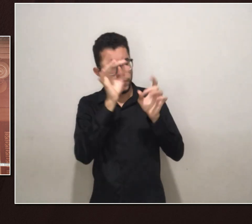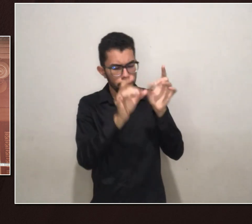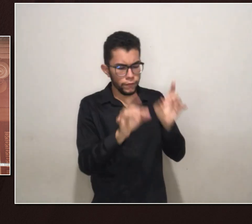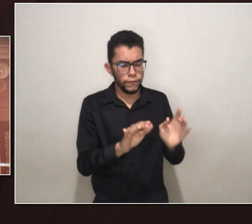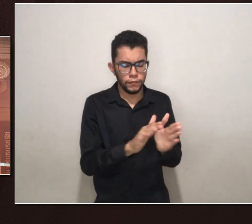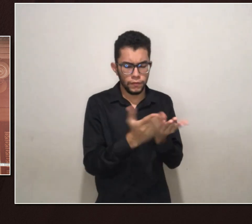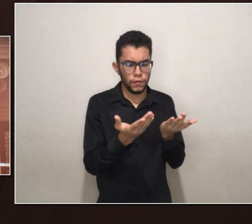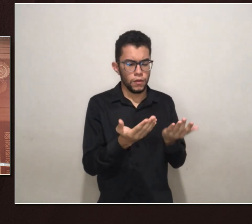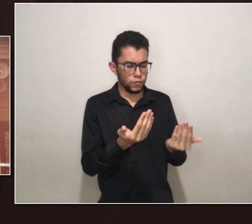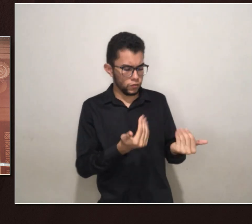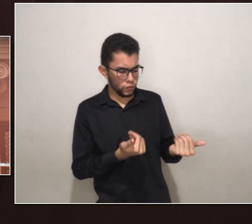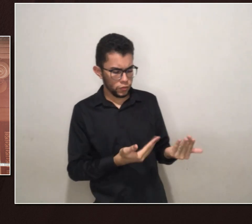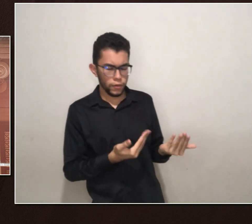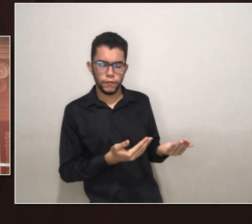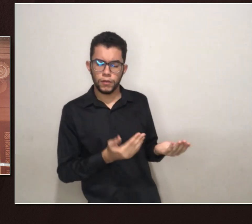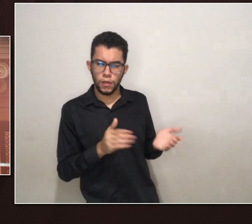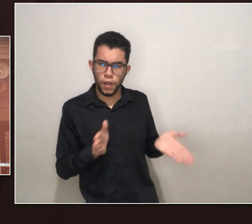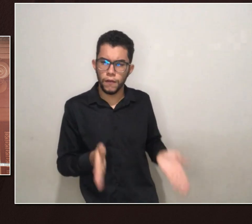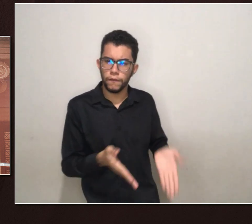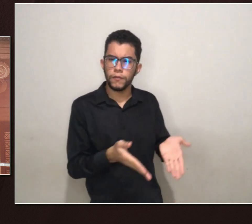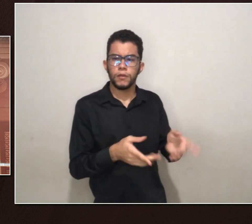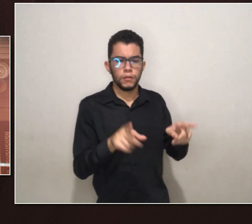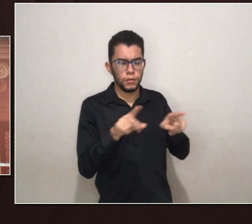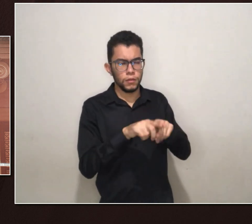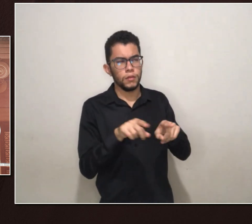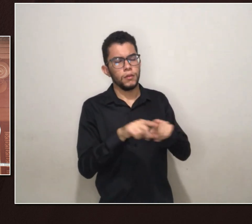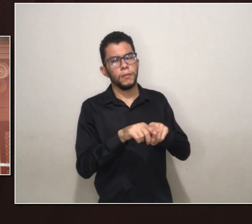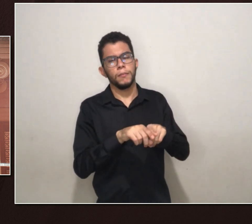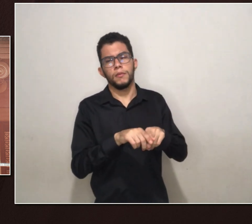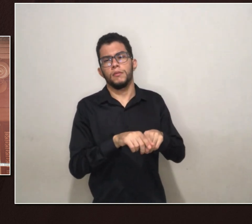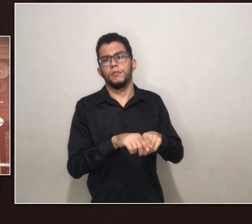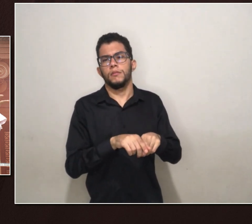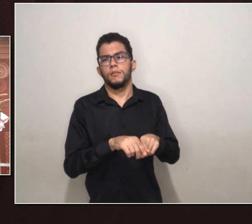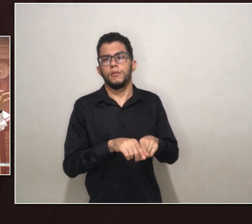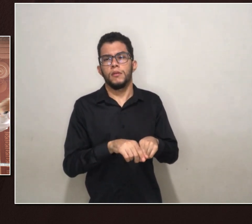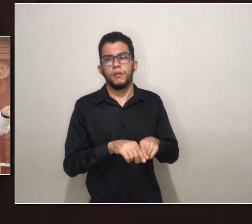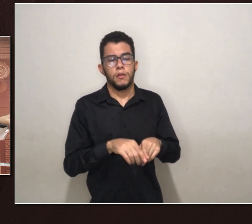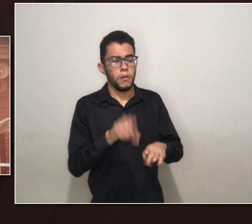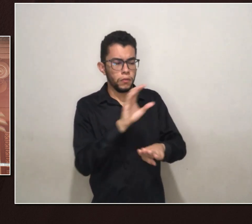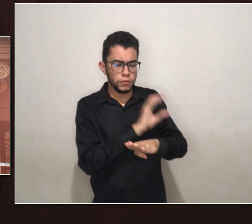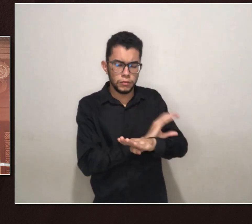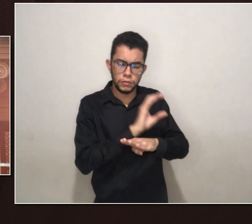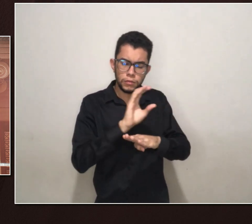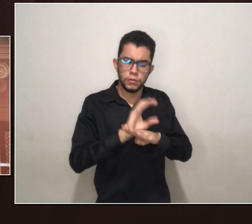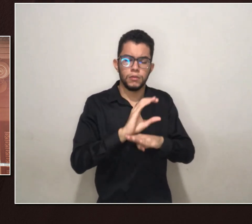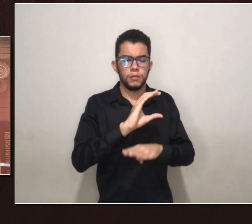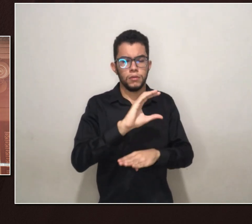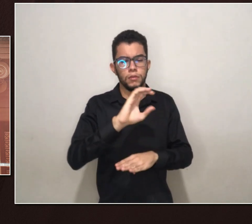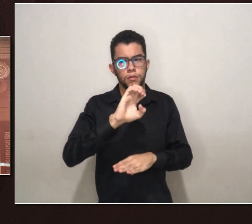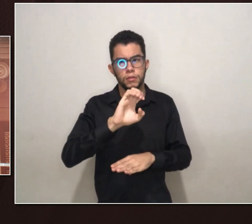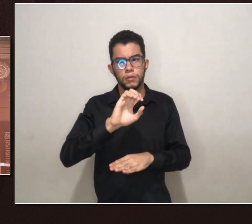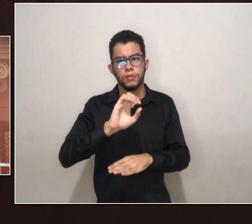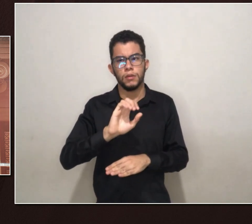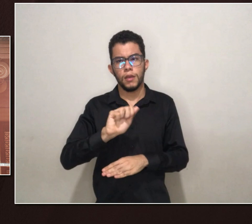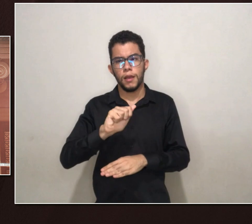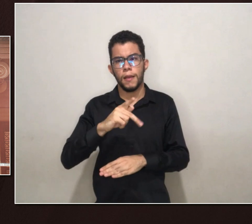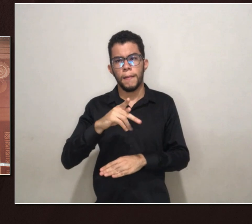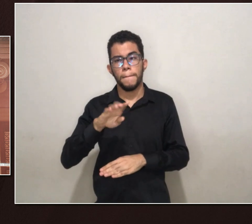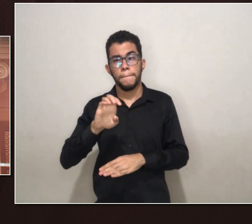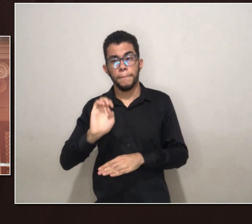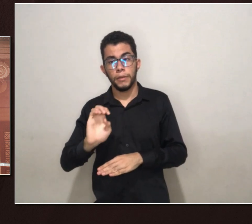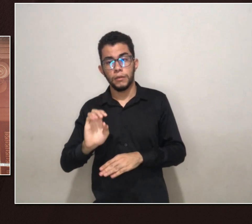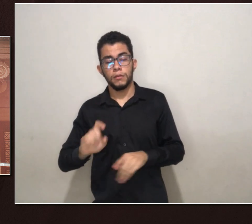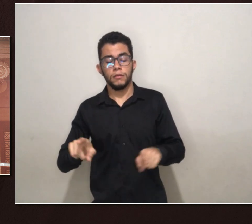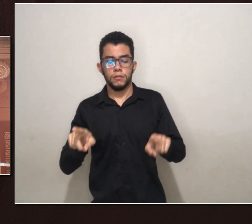Jovem, seja por meio, né, do Expo Livro, seja por meio dos CEAPs que produzem os comportores para isso,